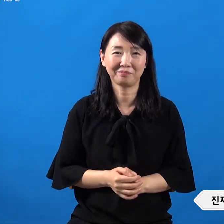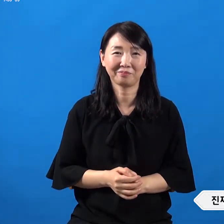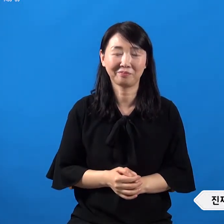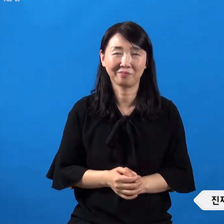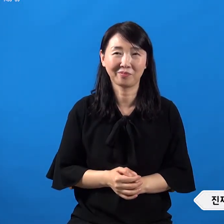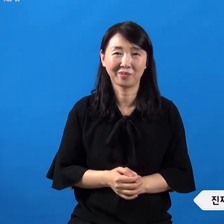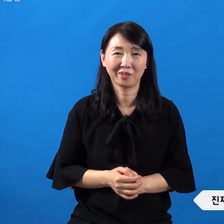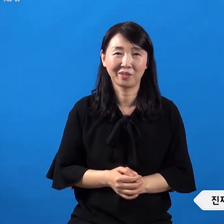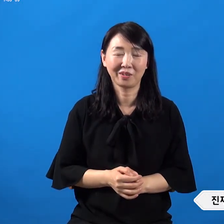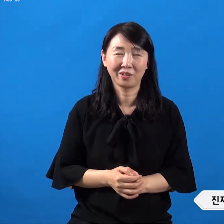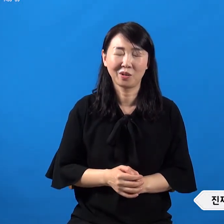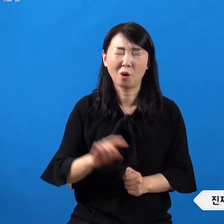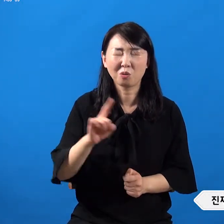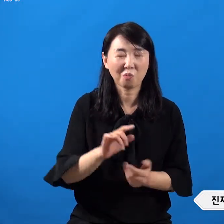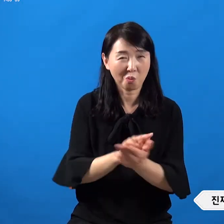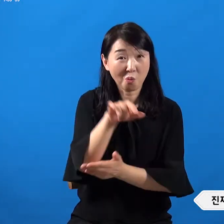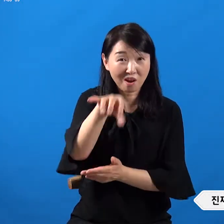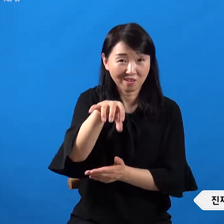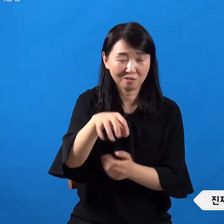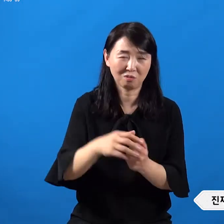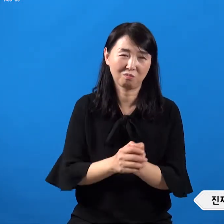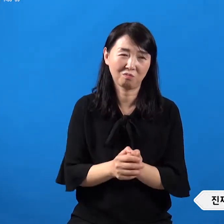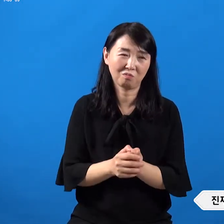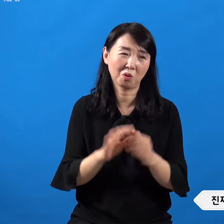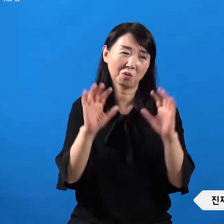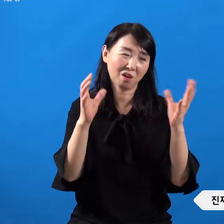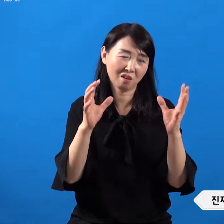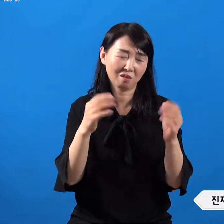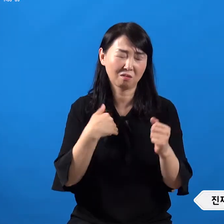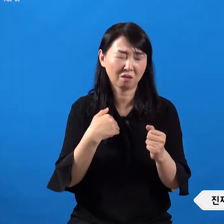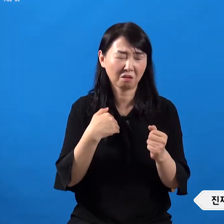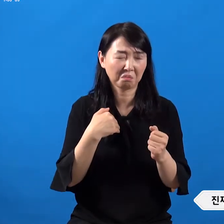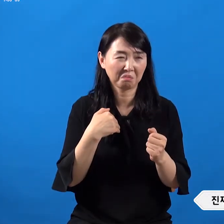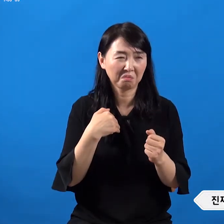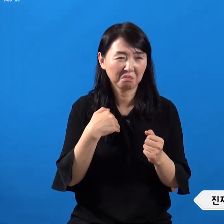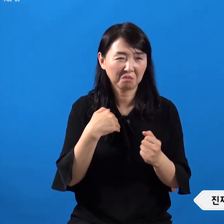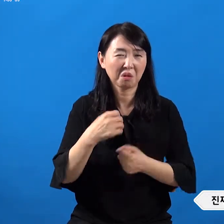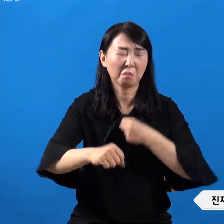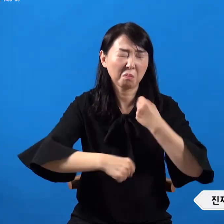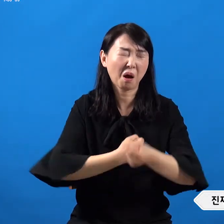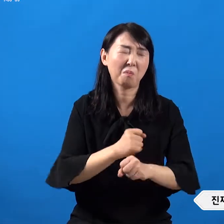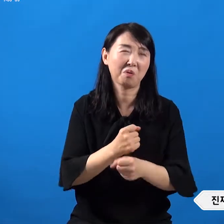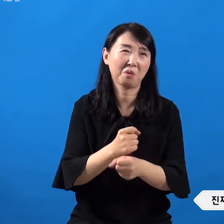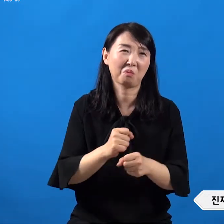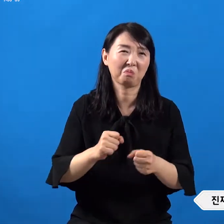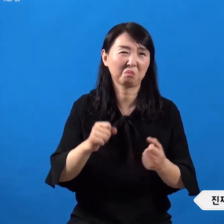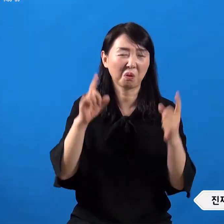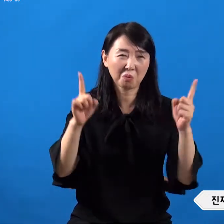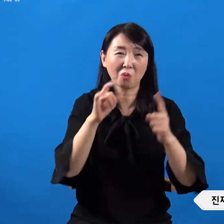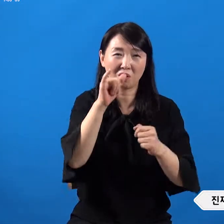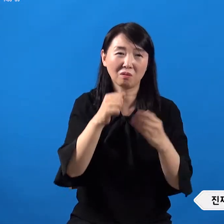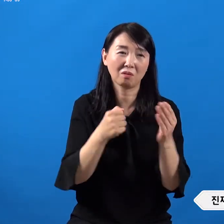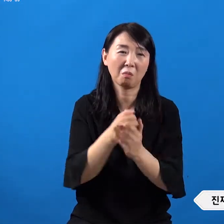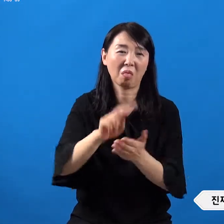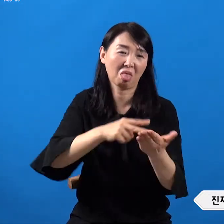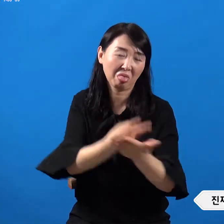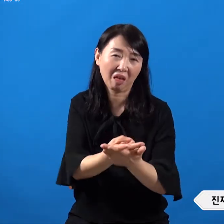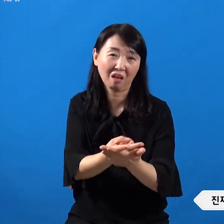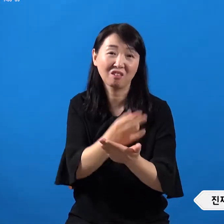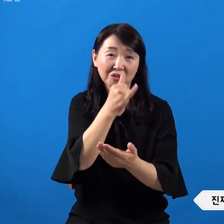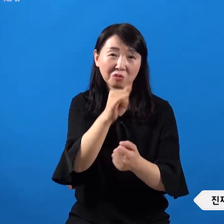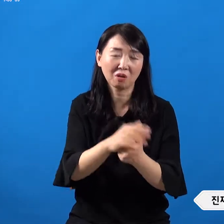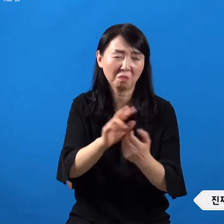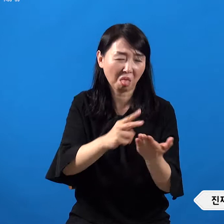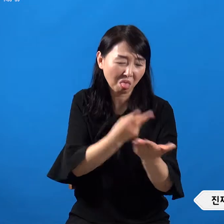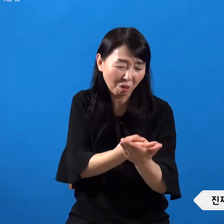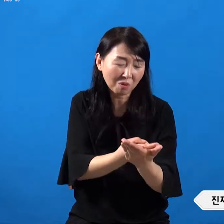번은 공항에서 한 아이가 잠깐 자기 마음대로 놀다가 그만 땅에 엎어져 넘어지고 말았습니다.